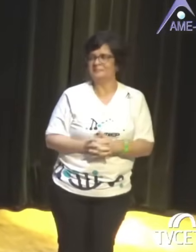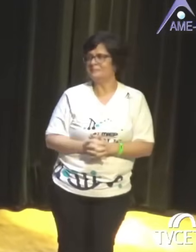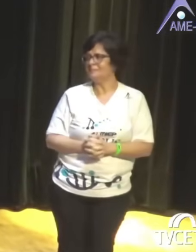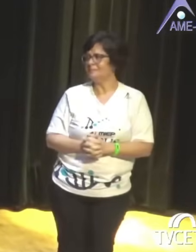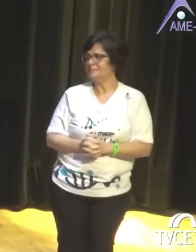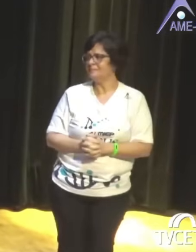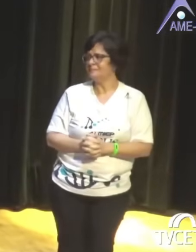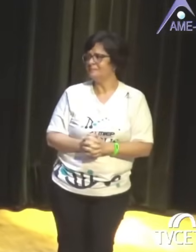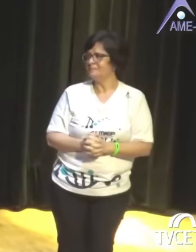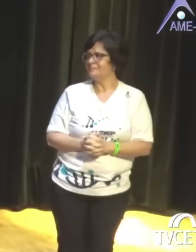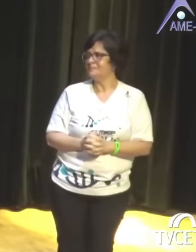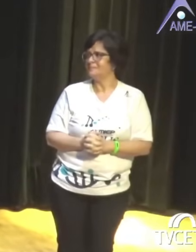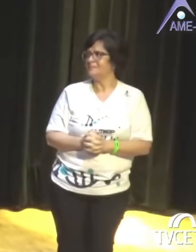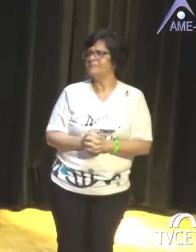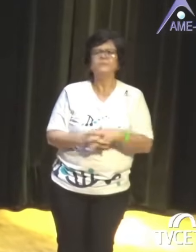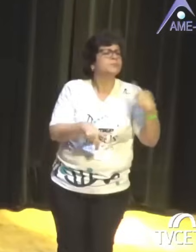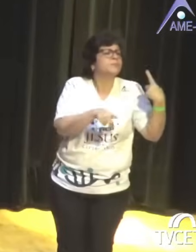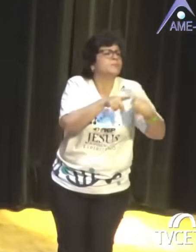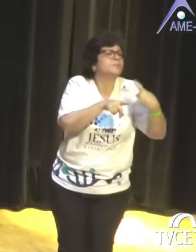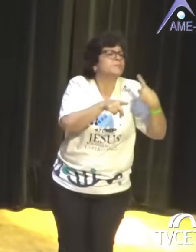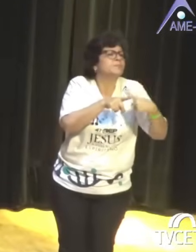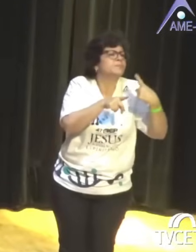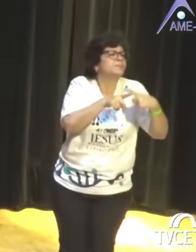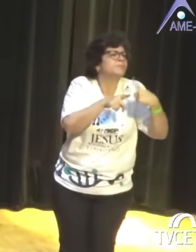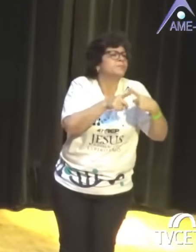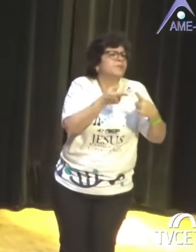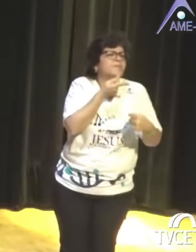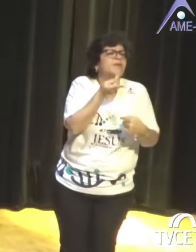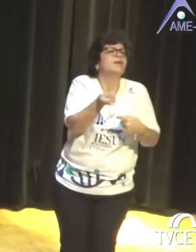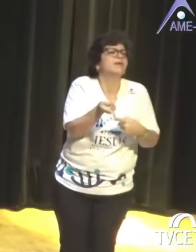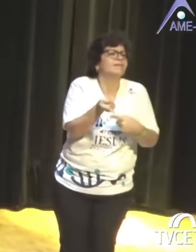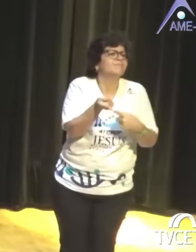conta então por que que eu tô falando